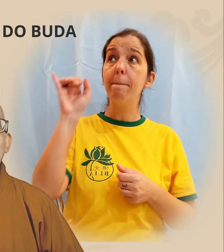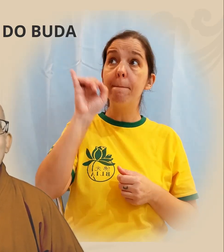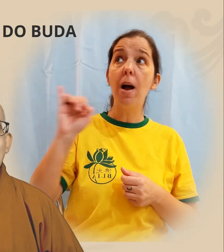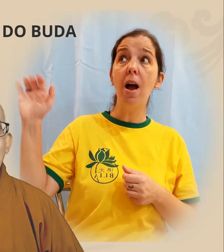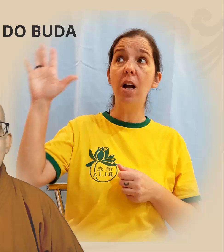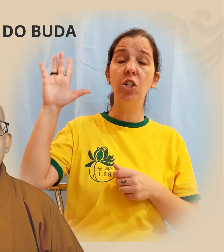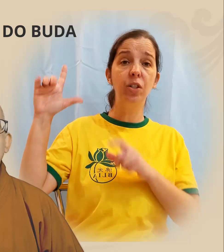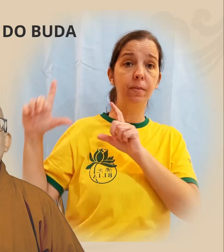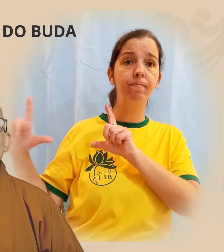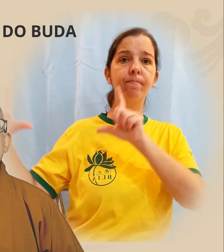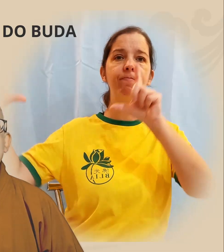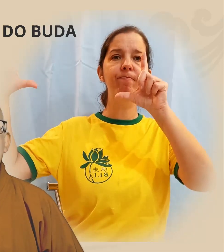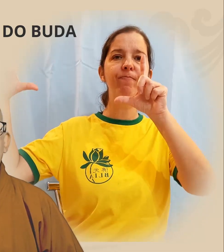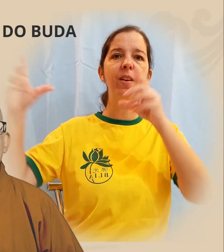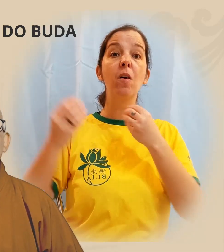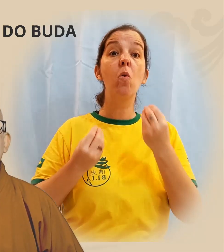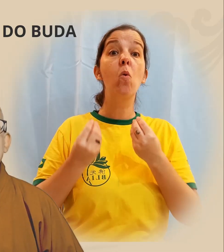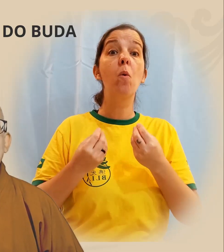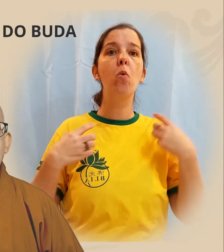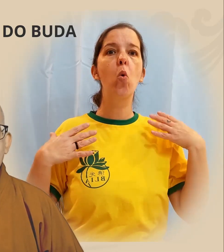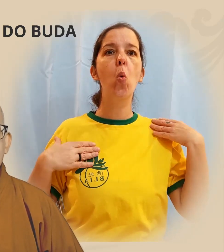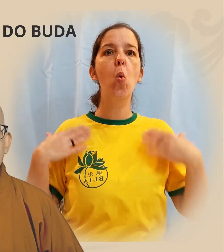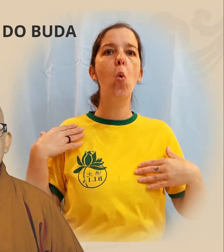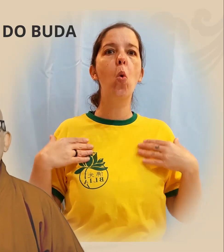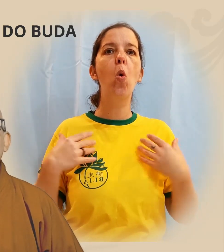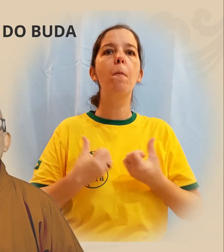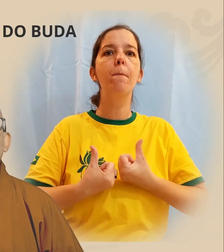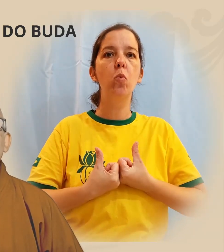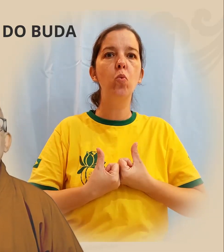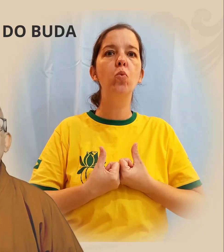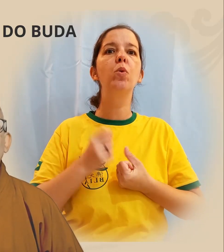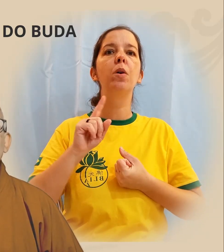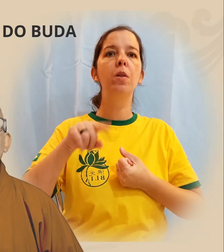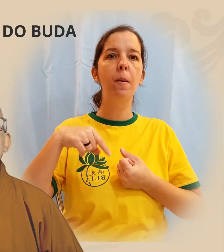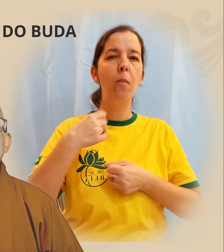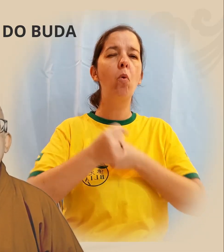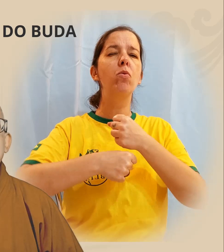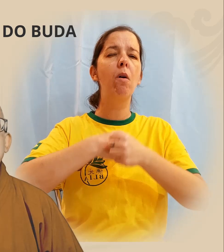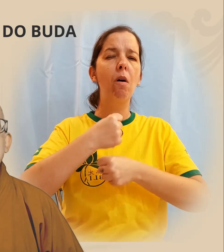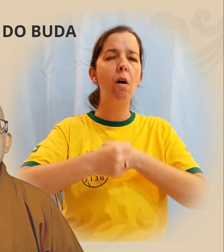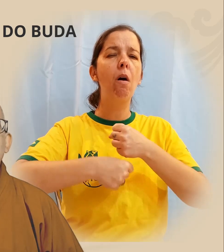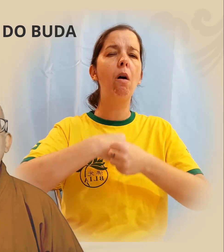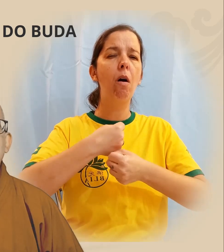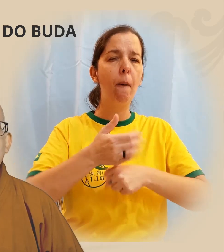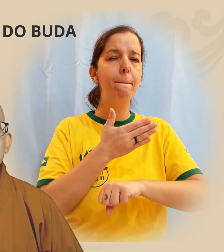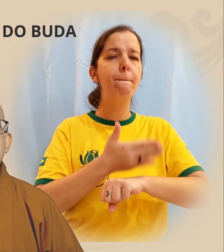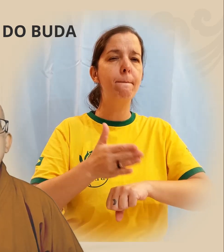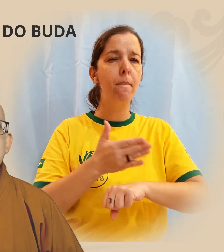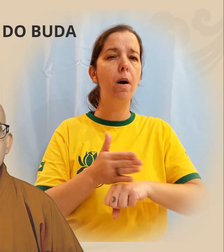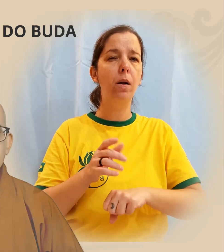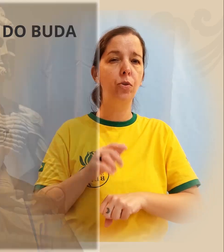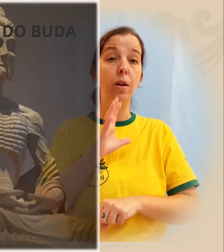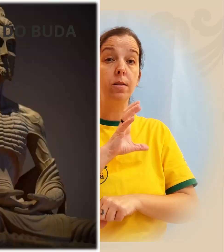que retrata o estado de Siddhartha após todos esses anos de